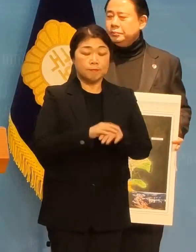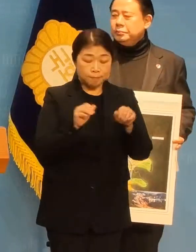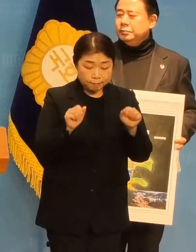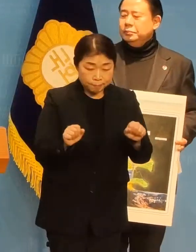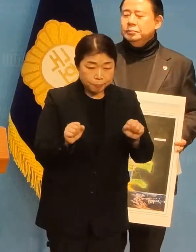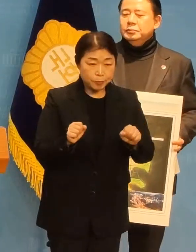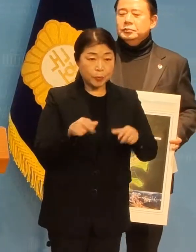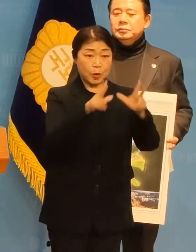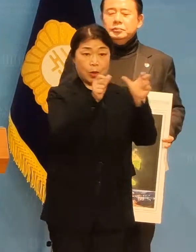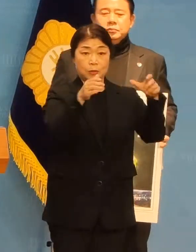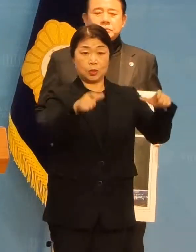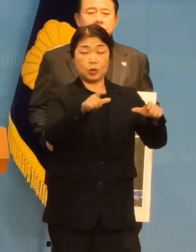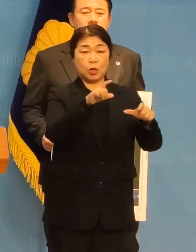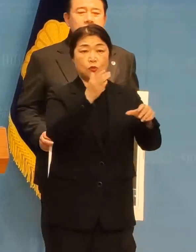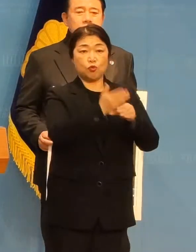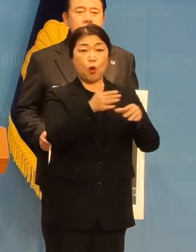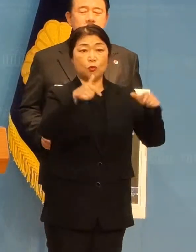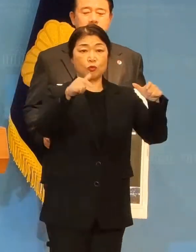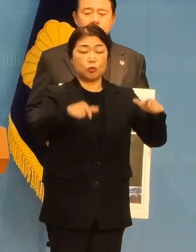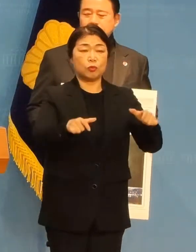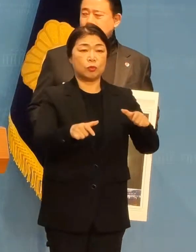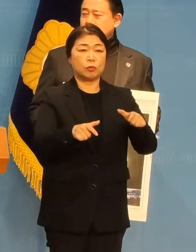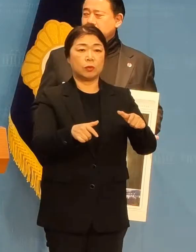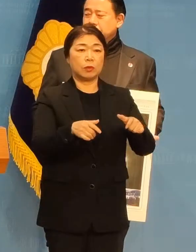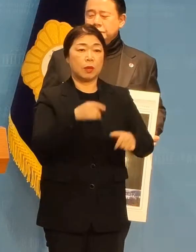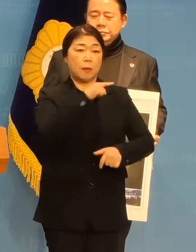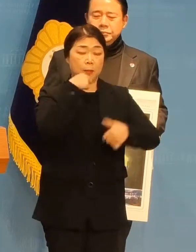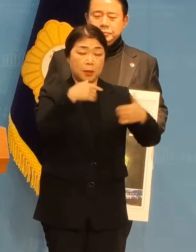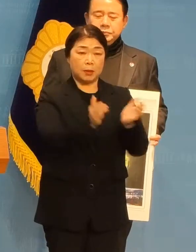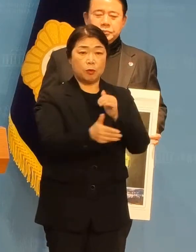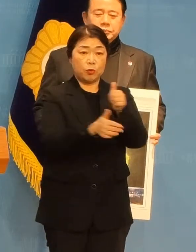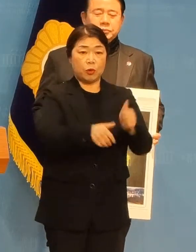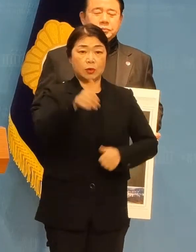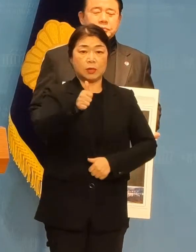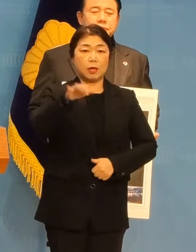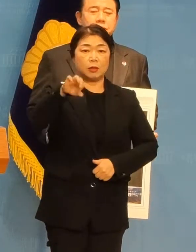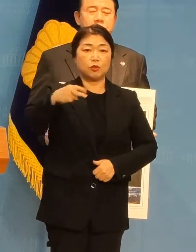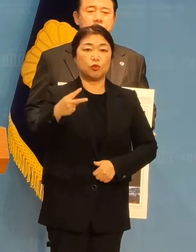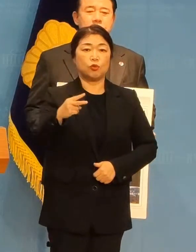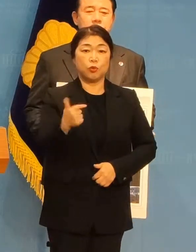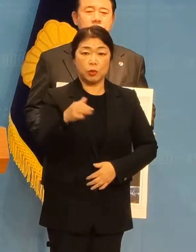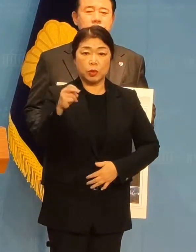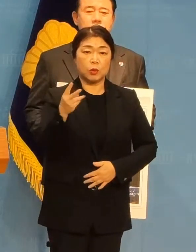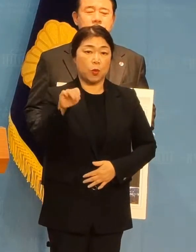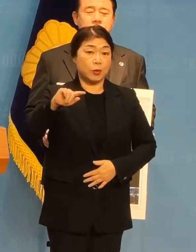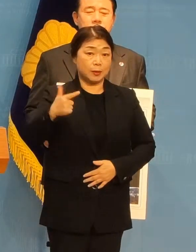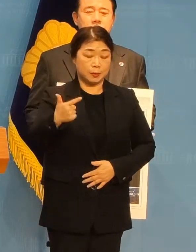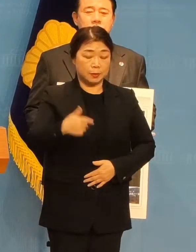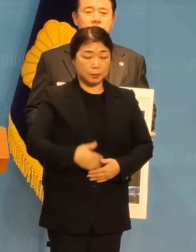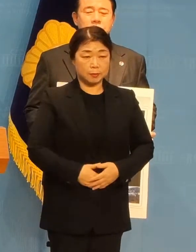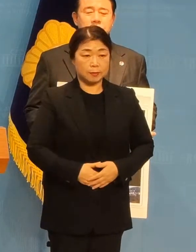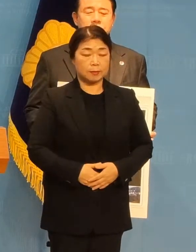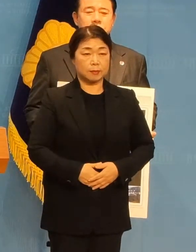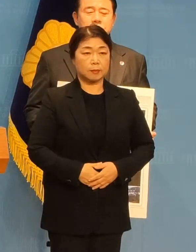안녕하십니까. 경기 성남시 중원구 당협위원장 윤용근입니다. 대장동 개발 비리